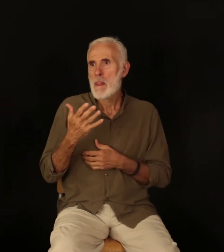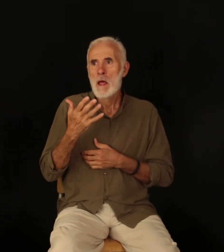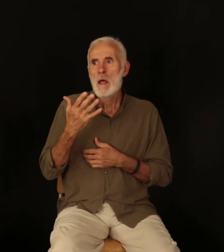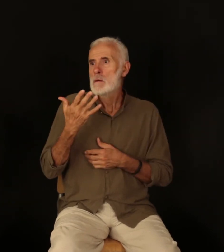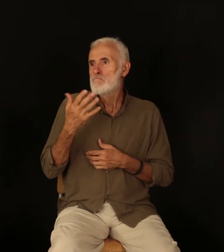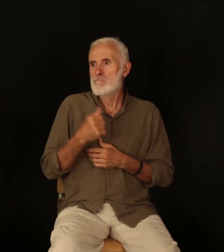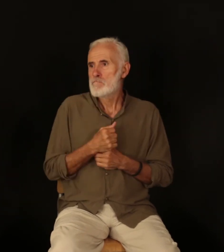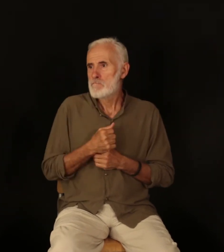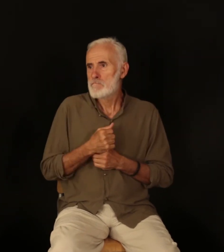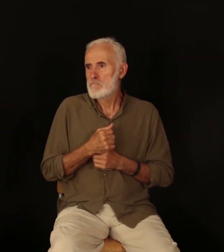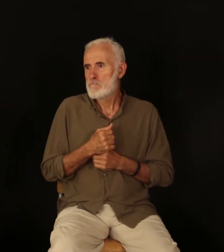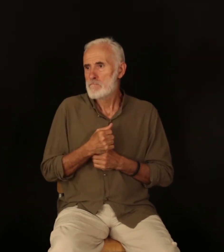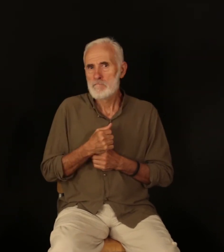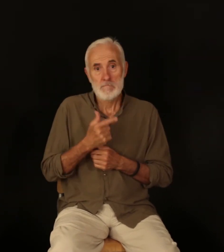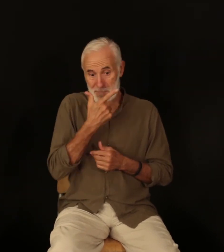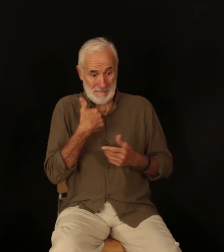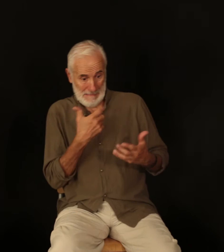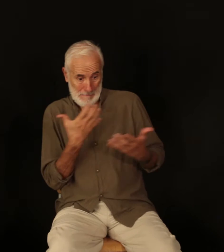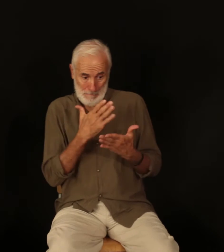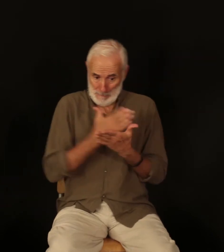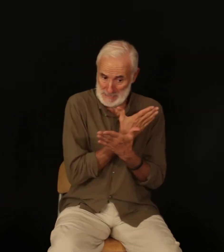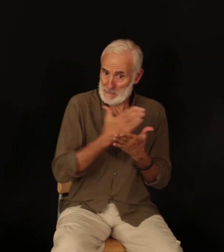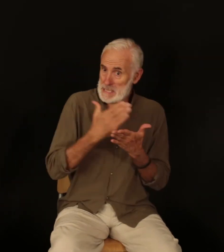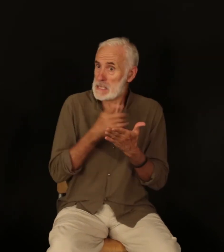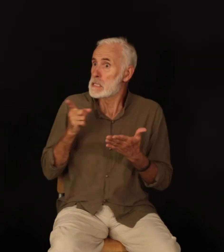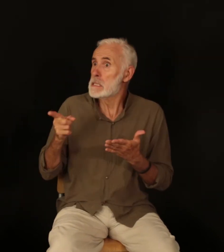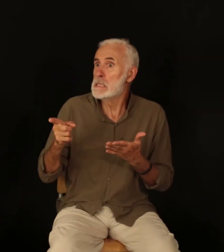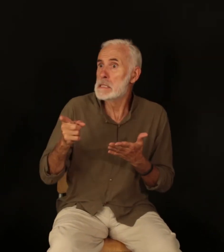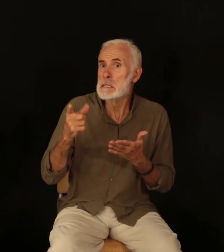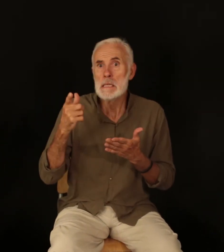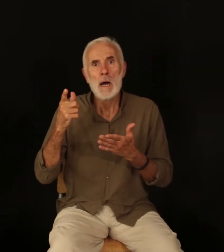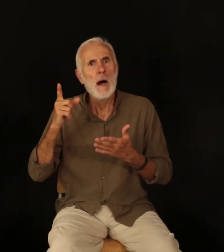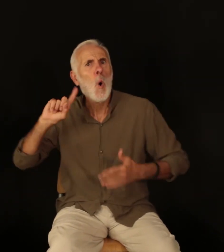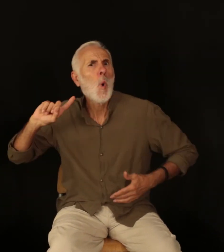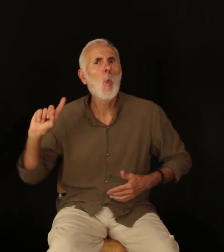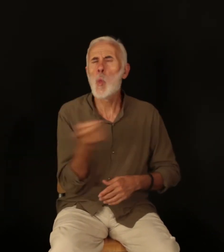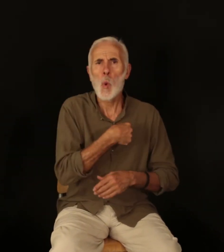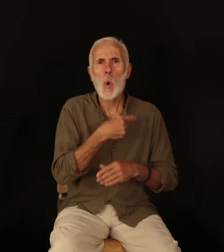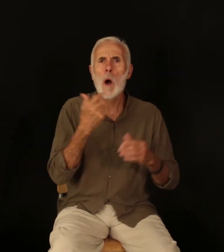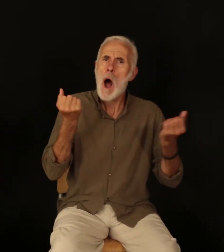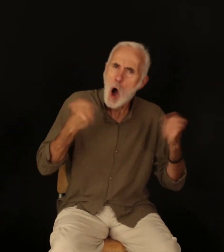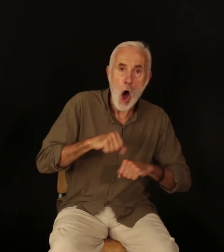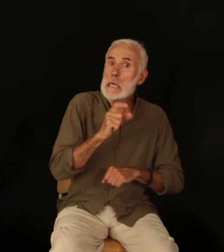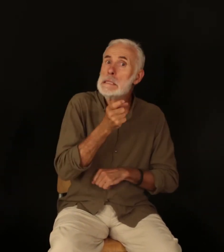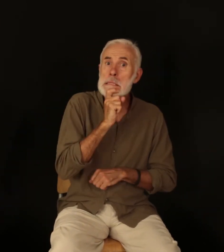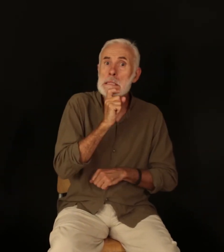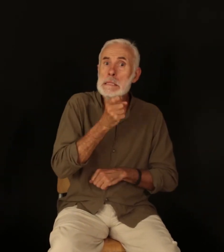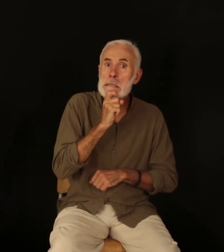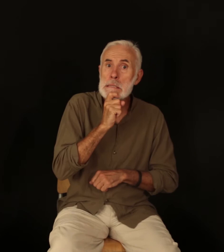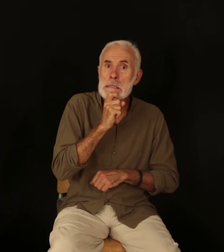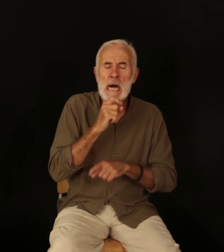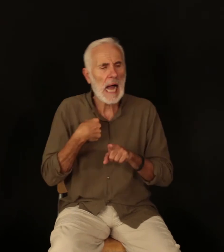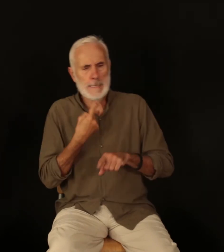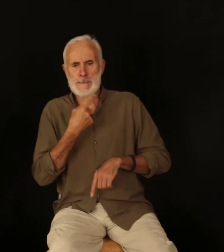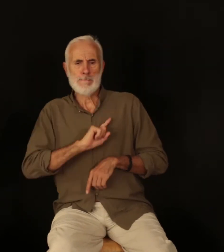n'a pas la voix de tout le monde, donc tant qu'on ne l'a pas modelée pour que tout le monde y trouve disons, son